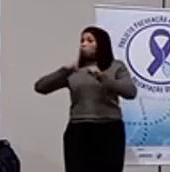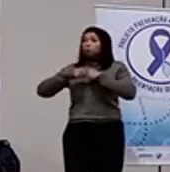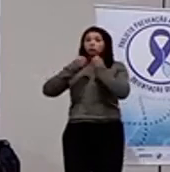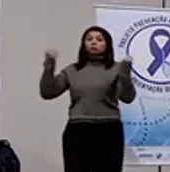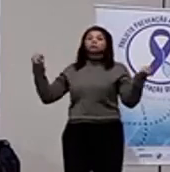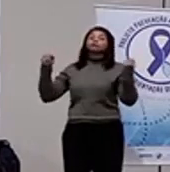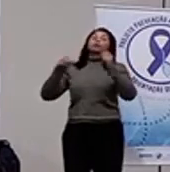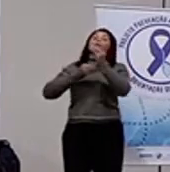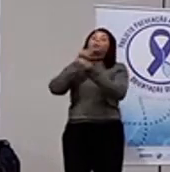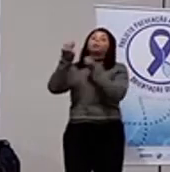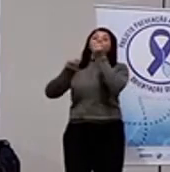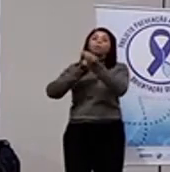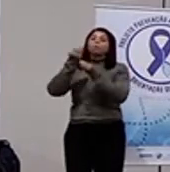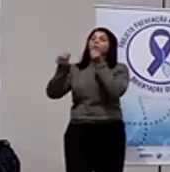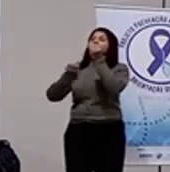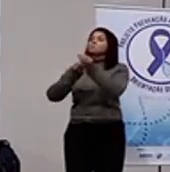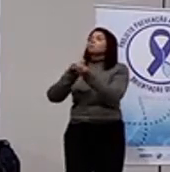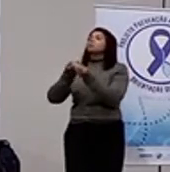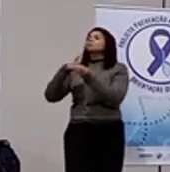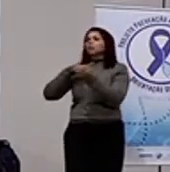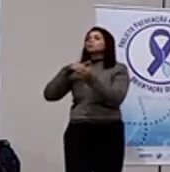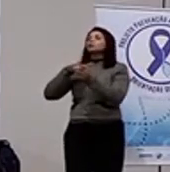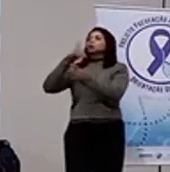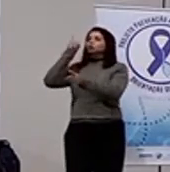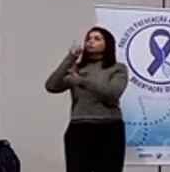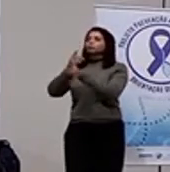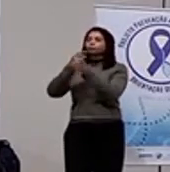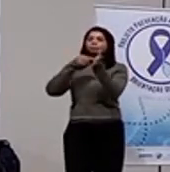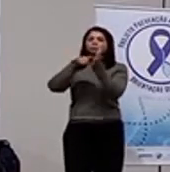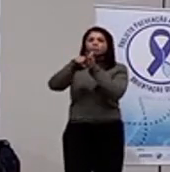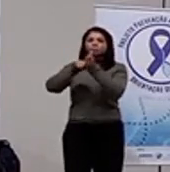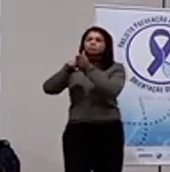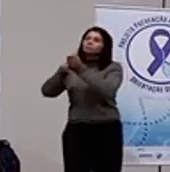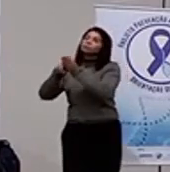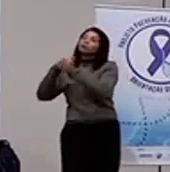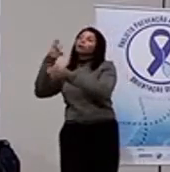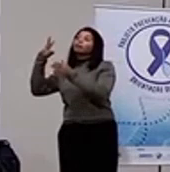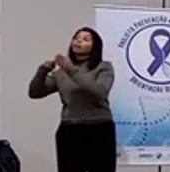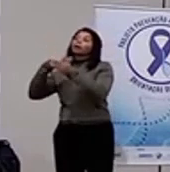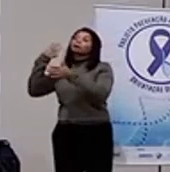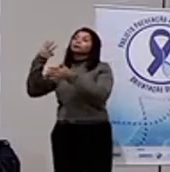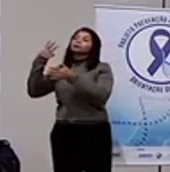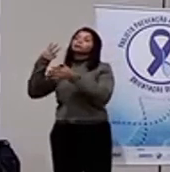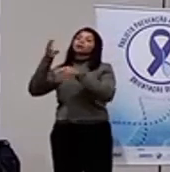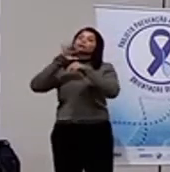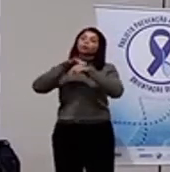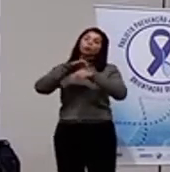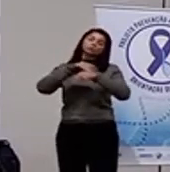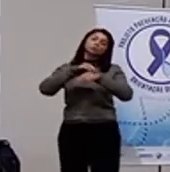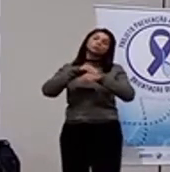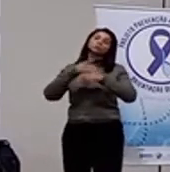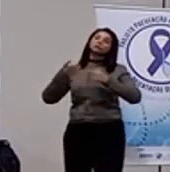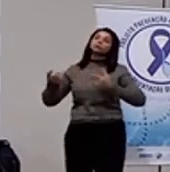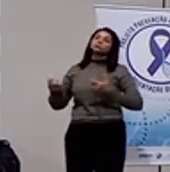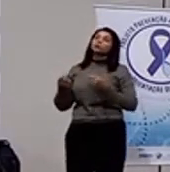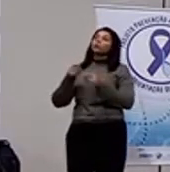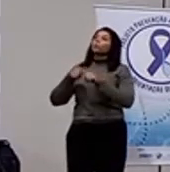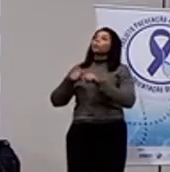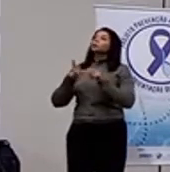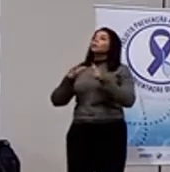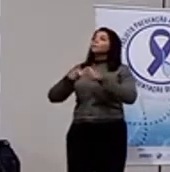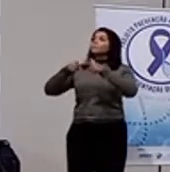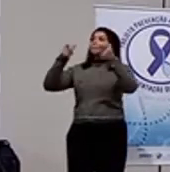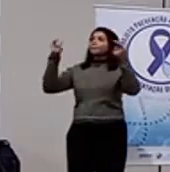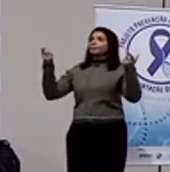há pouco tempo agora, a gente deu um diagnóstico de uma criança que tinha 3 doenças raras. Na realidade, a gente sabe que quanto maior